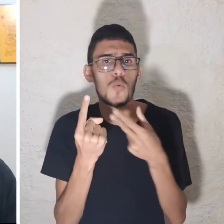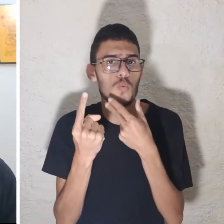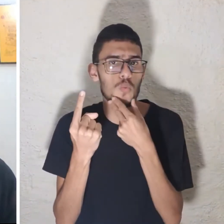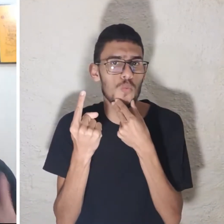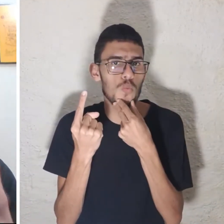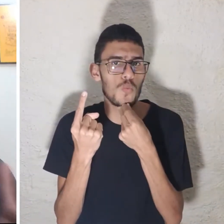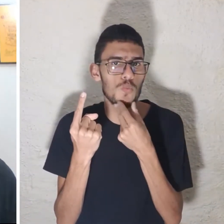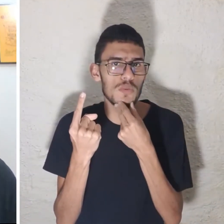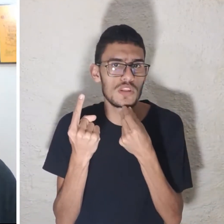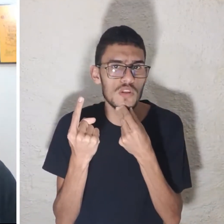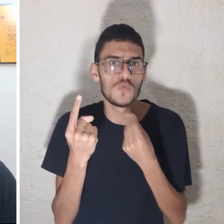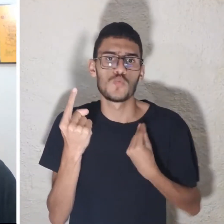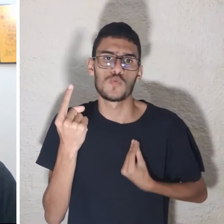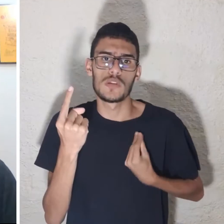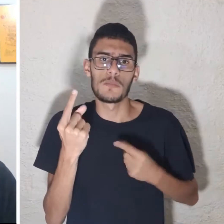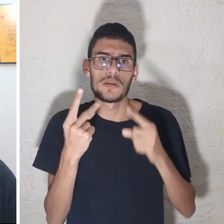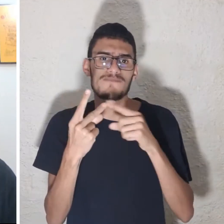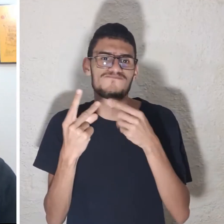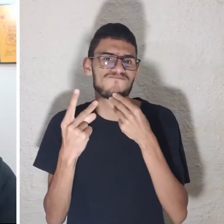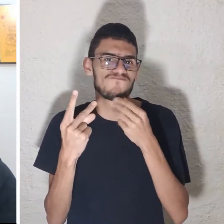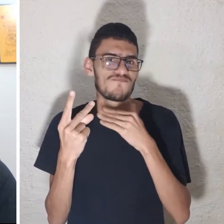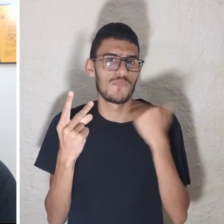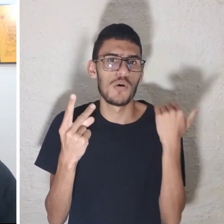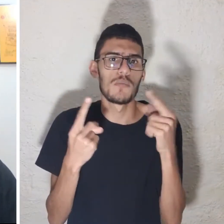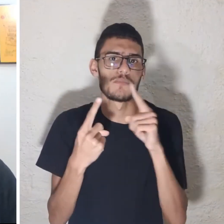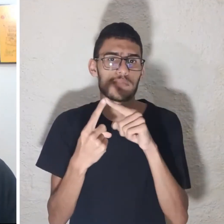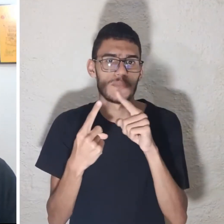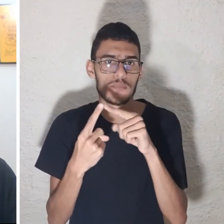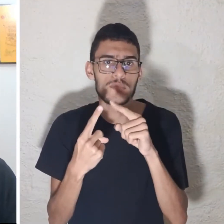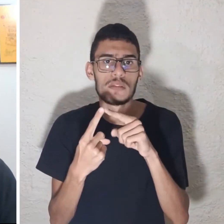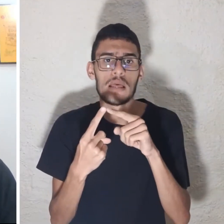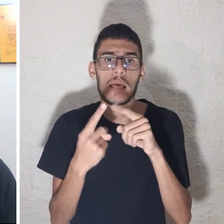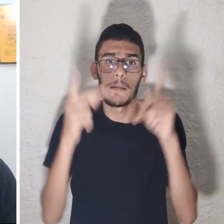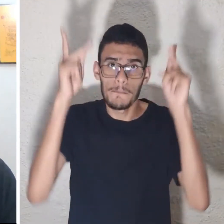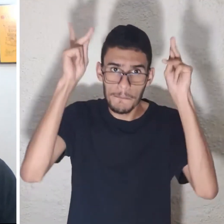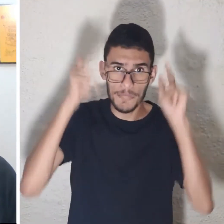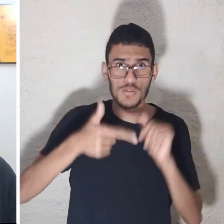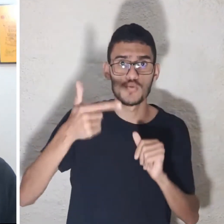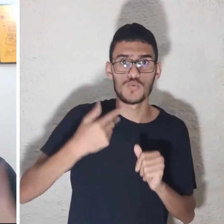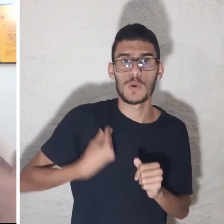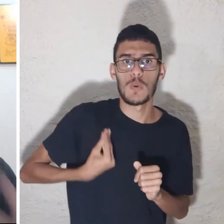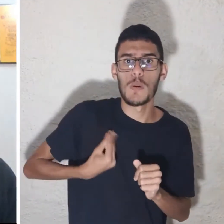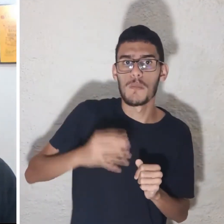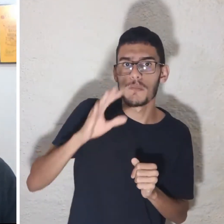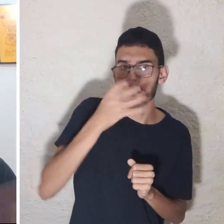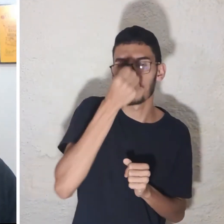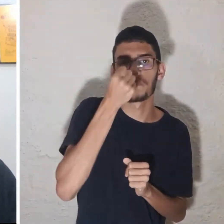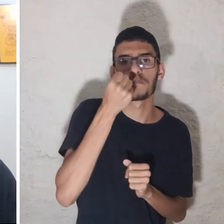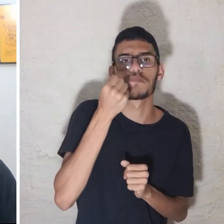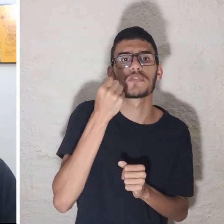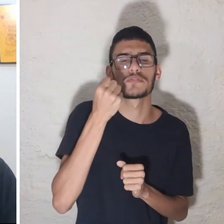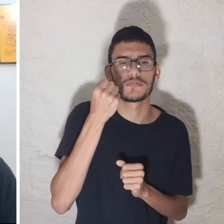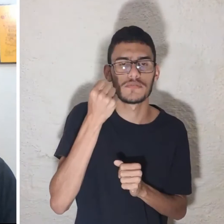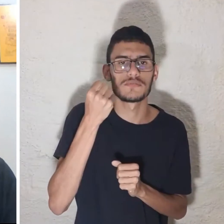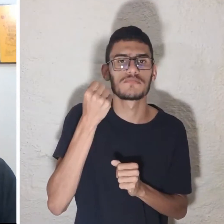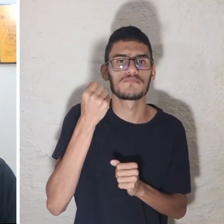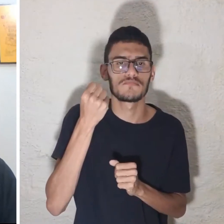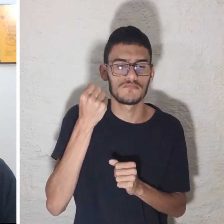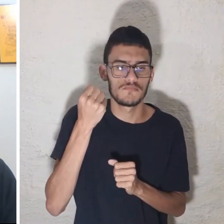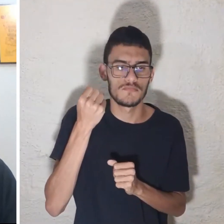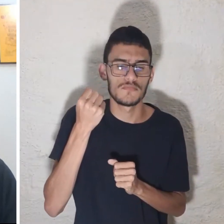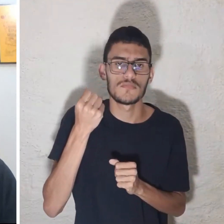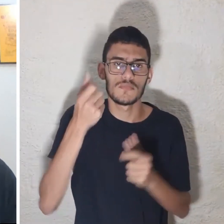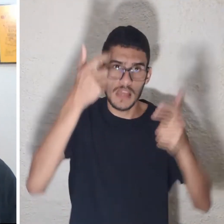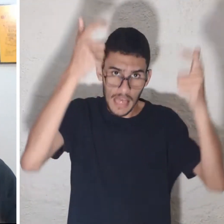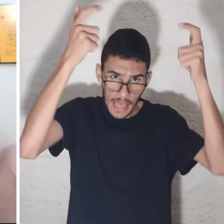2 meninos, mas somente um que sobreviveu, que foi justamente o Dom Pedro II. Mas, né, dentre seus filhos, 2 deles